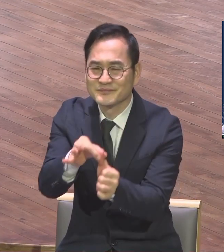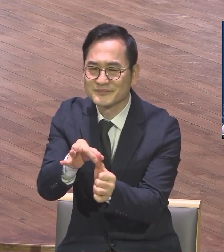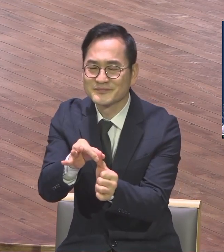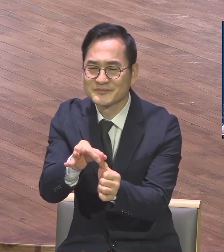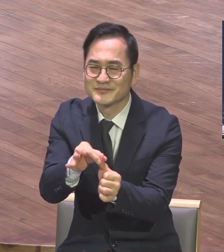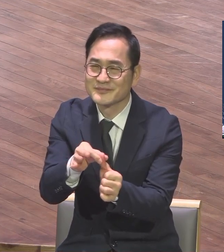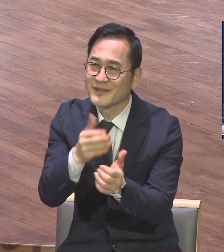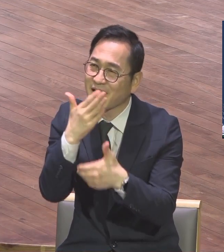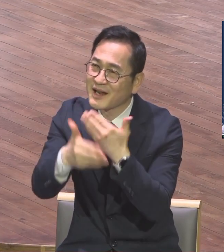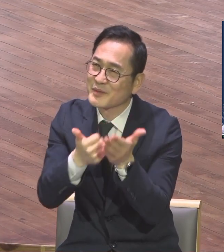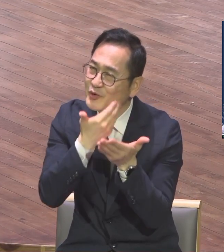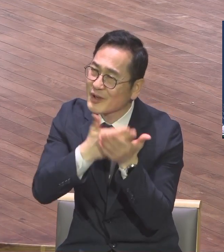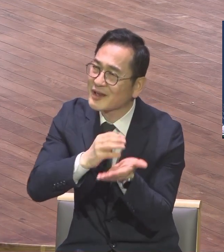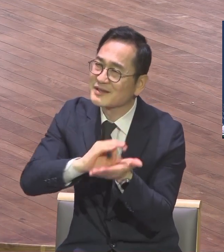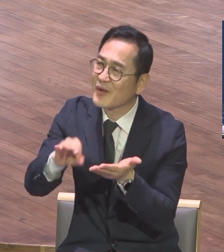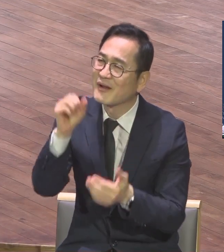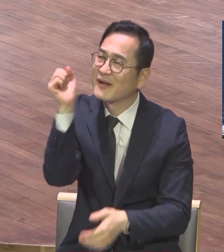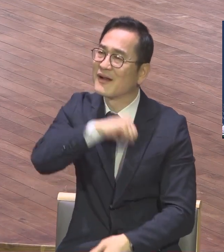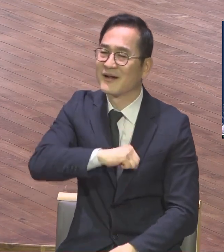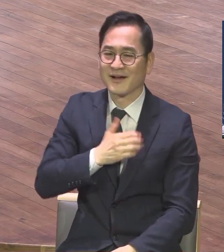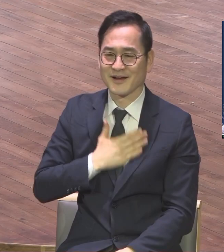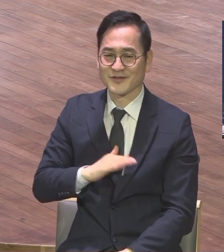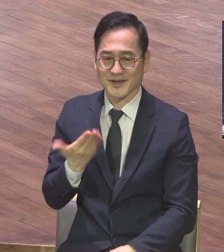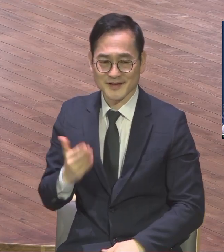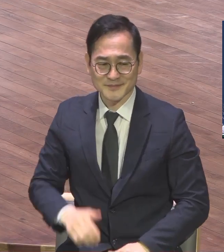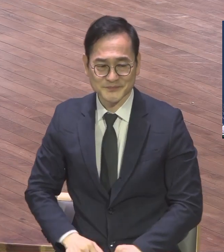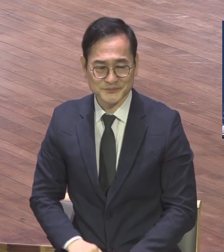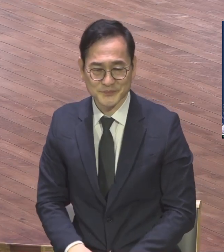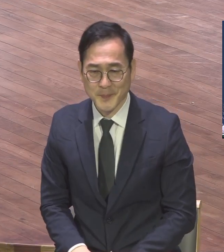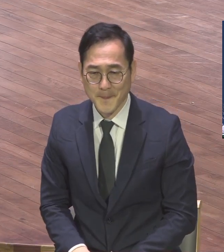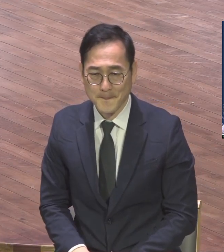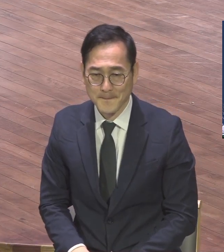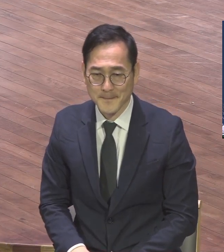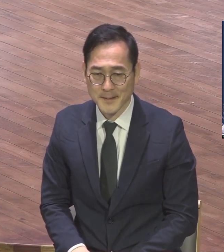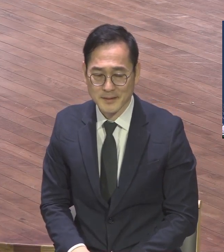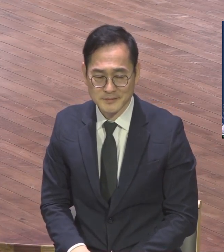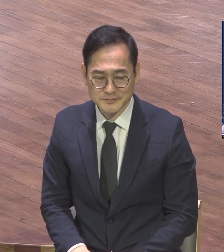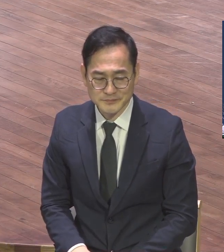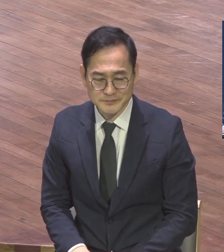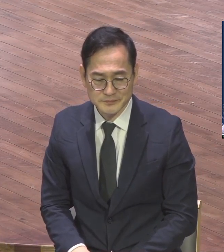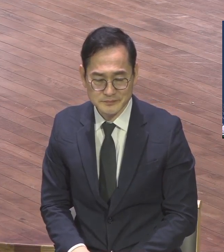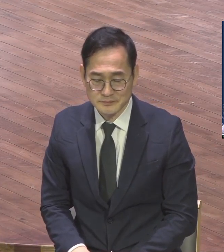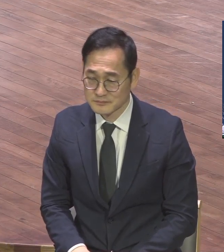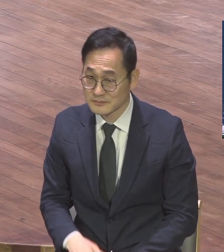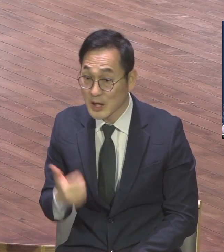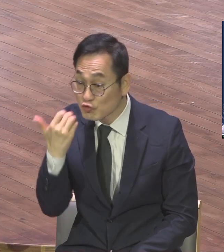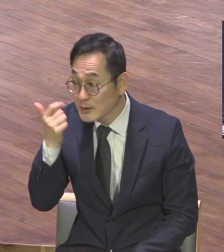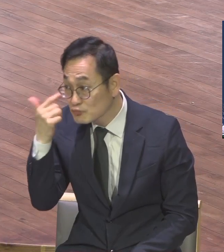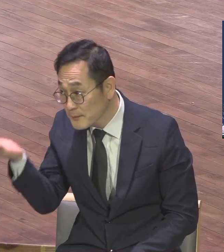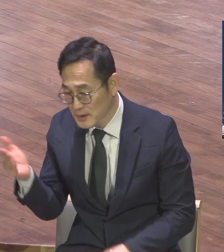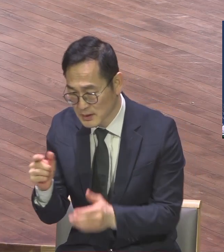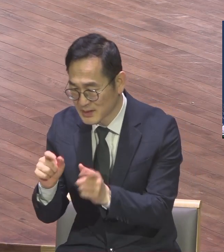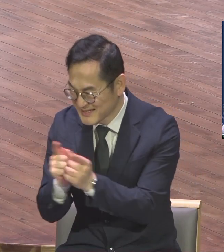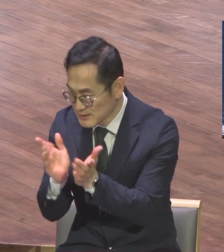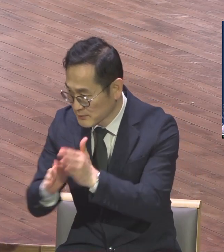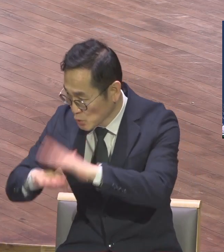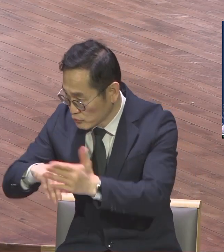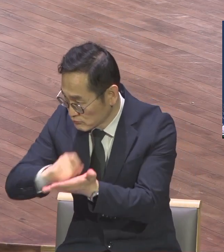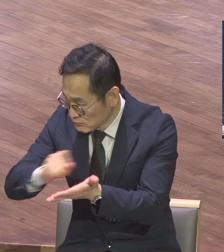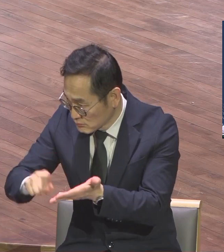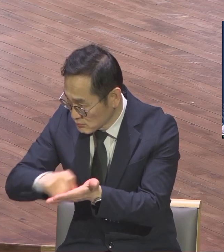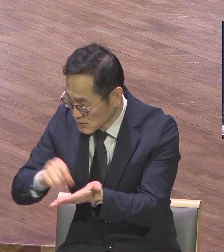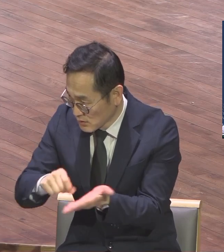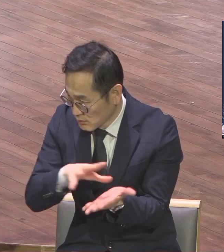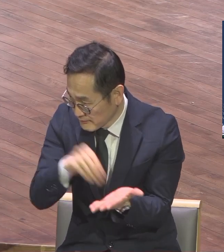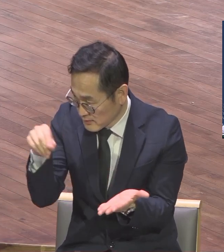물어봤어요. 아니, 그 정 목사님 그 책에 보면 육필로 쓰셨는데 진짜로 목사님이 육필로 쓴 겁니까? 맞다